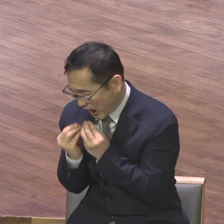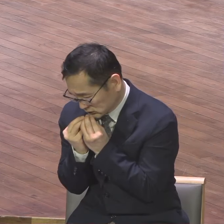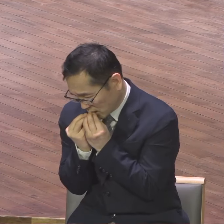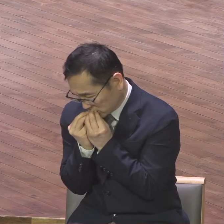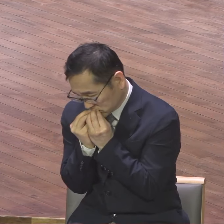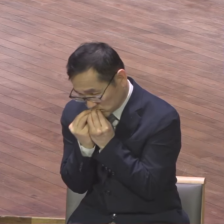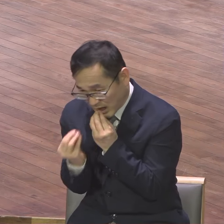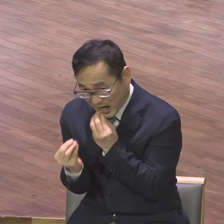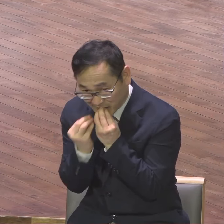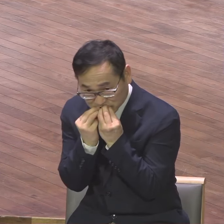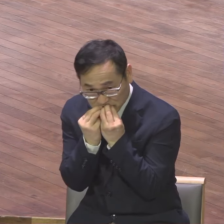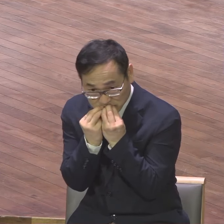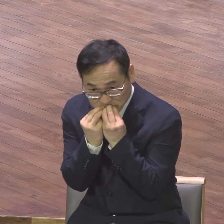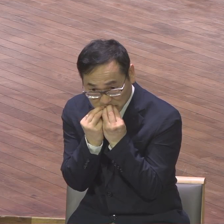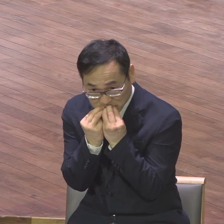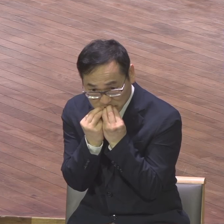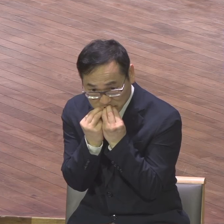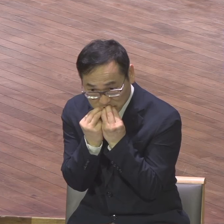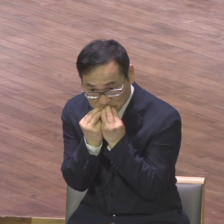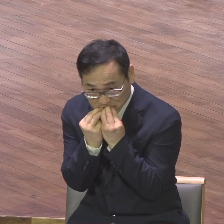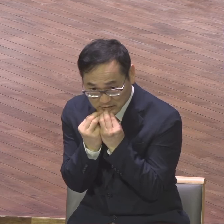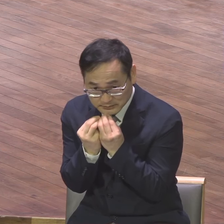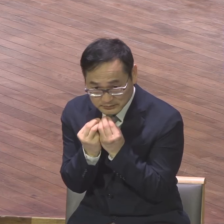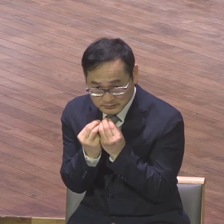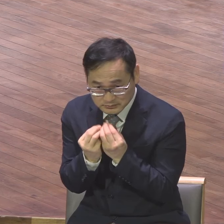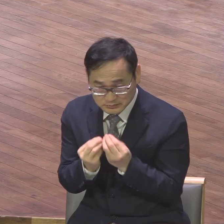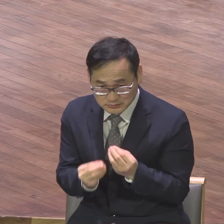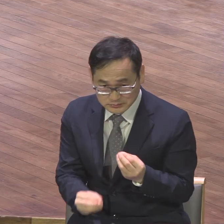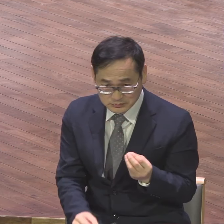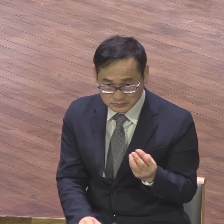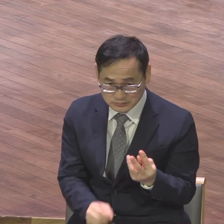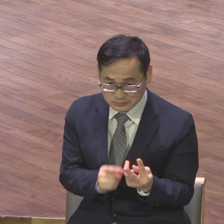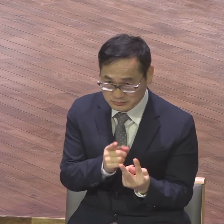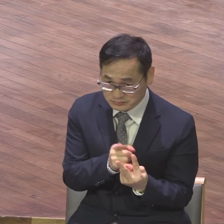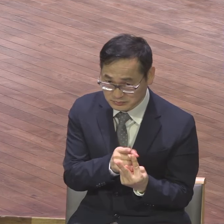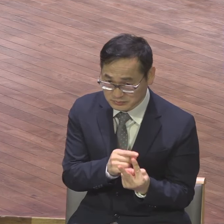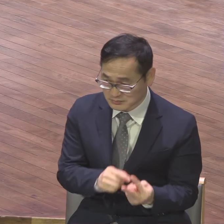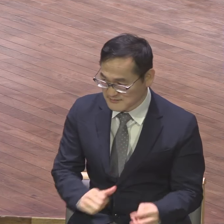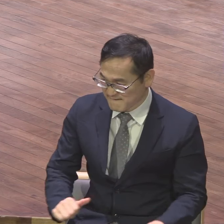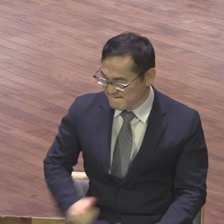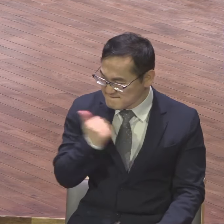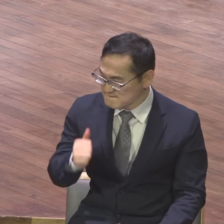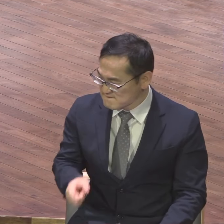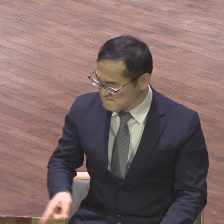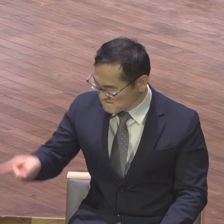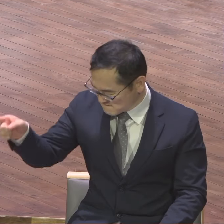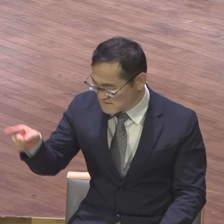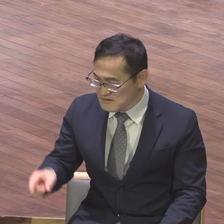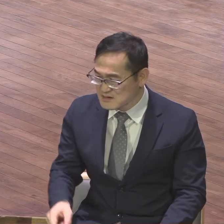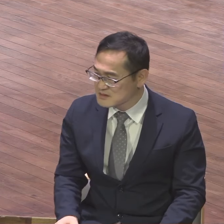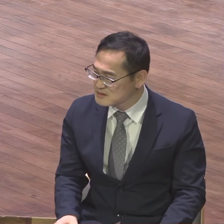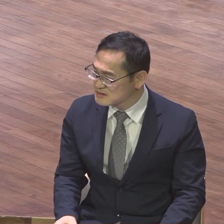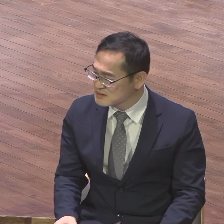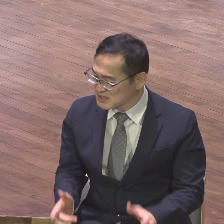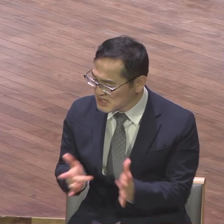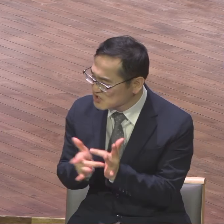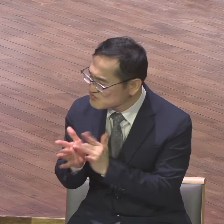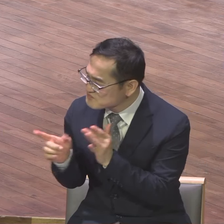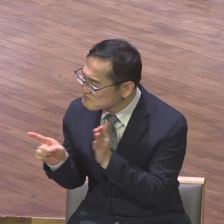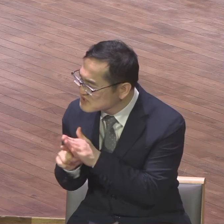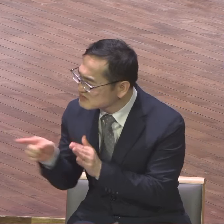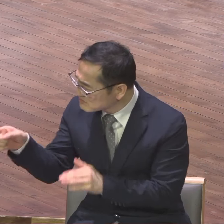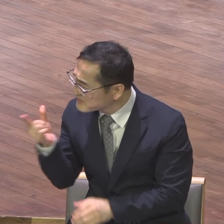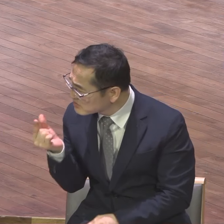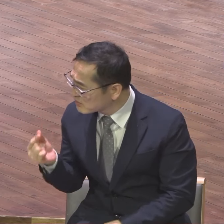뭐 혼자 열심히 먹고 있어요. 그래서 이 청년이 그렇게 화가 나서 말했습니다. 너는 크리스천이